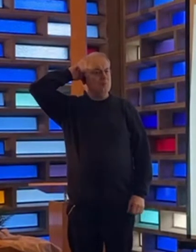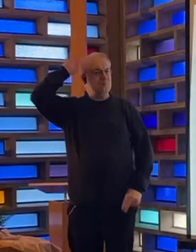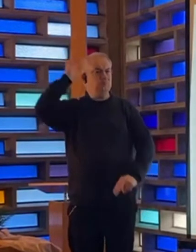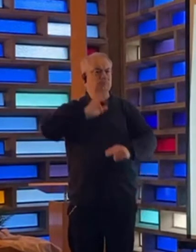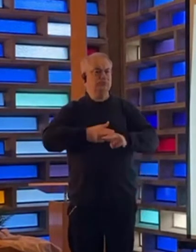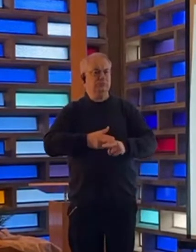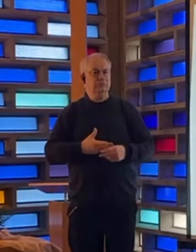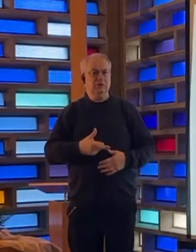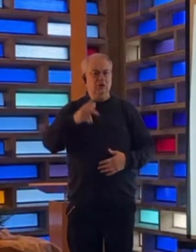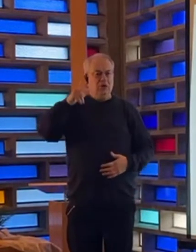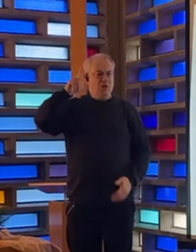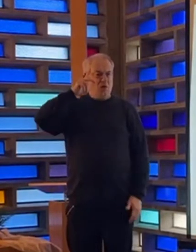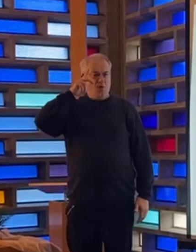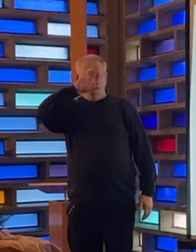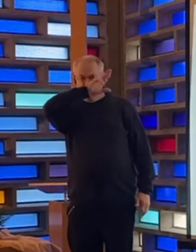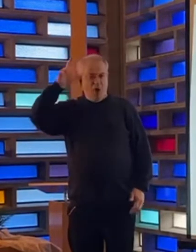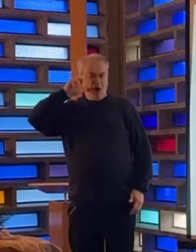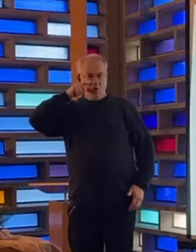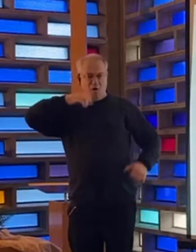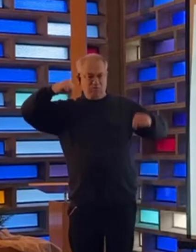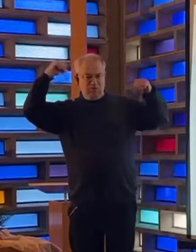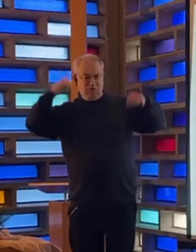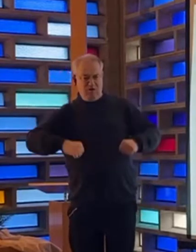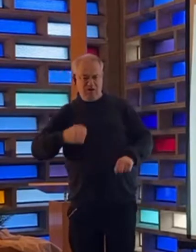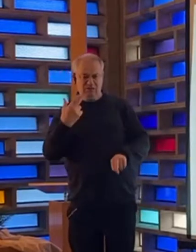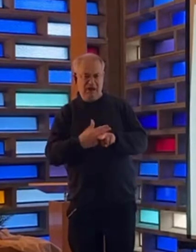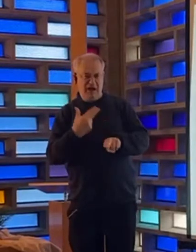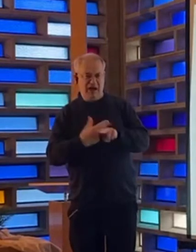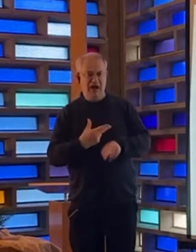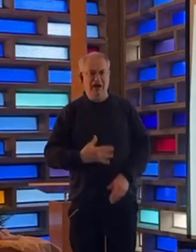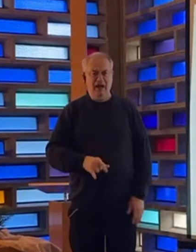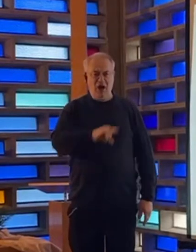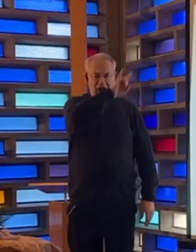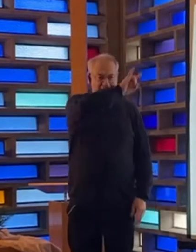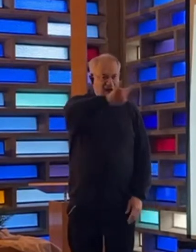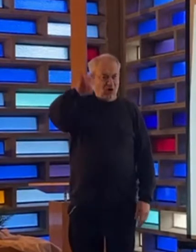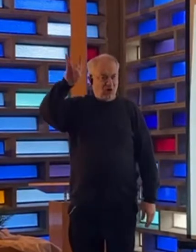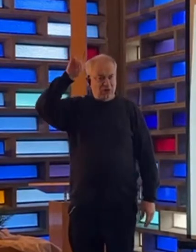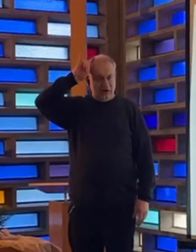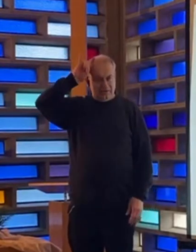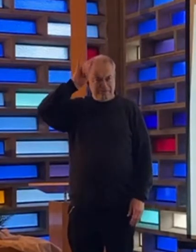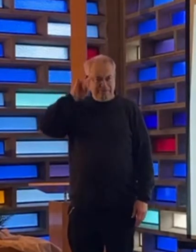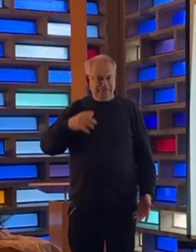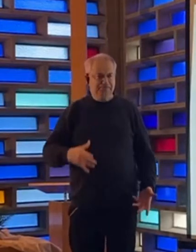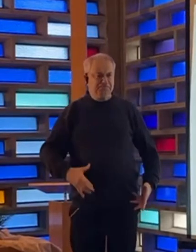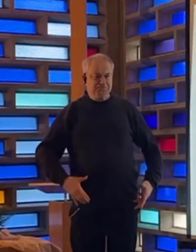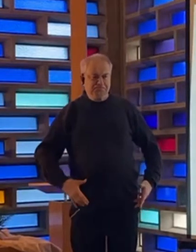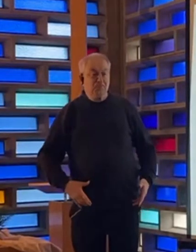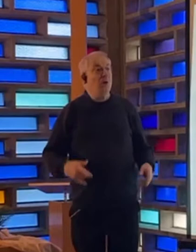roi cruel qui a soif de pouvoir s'appellera Hérode. Là aussi,